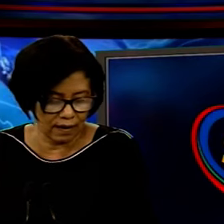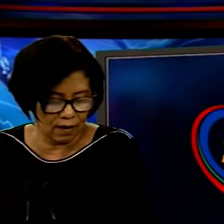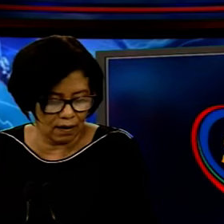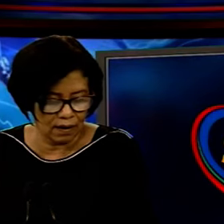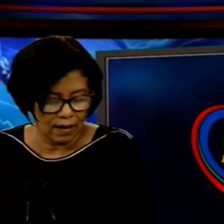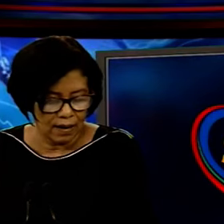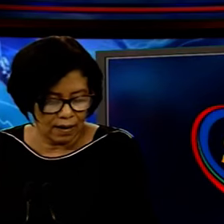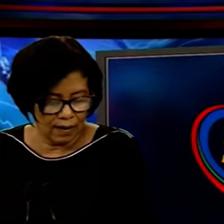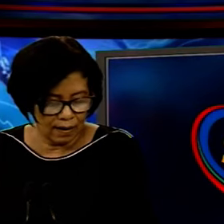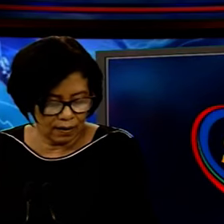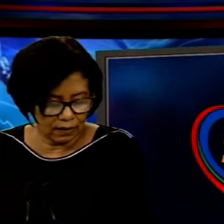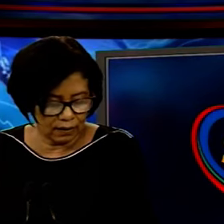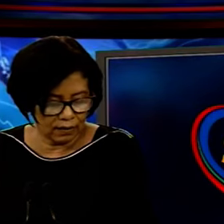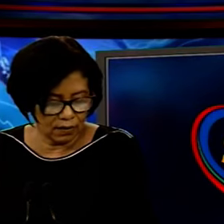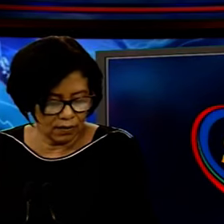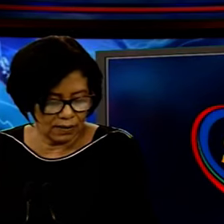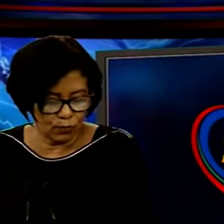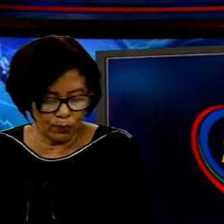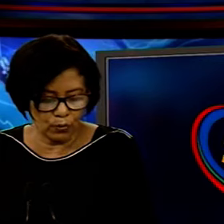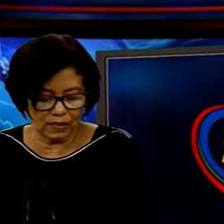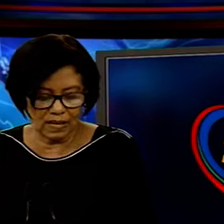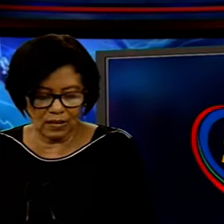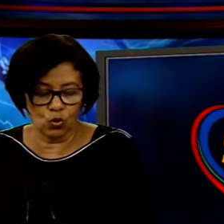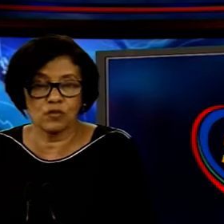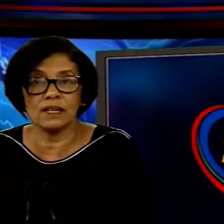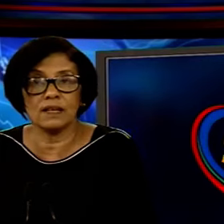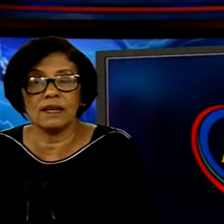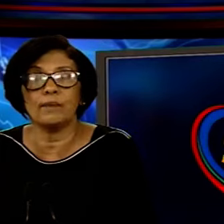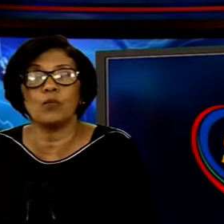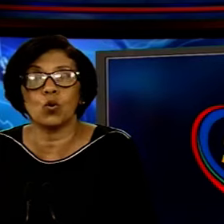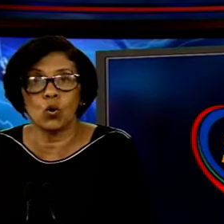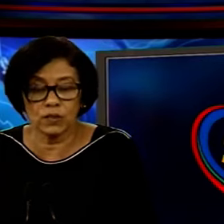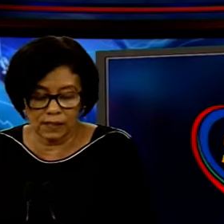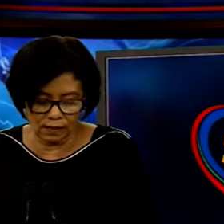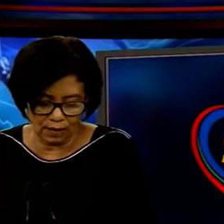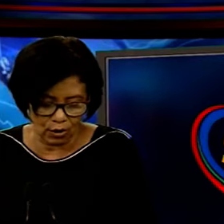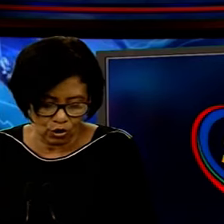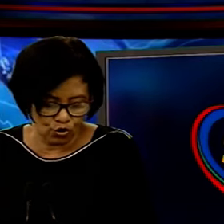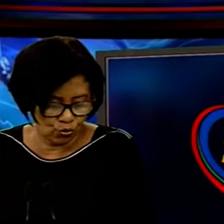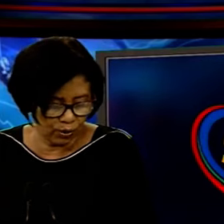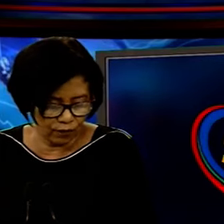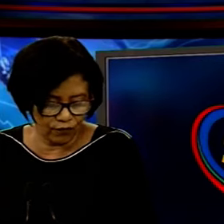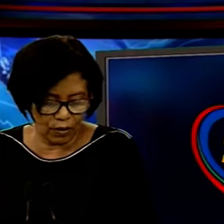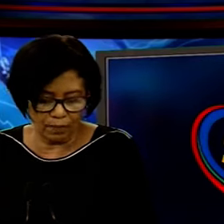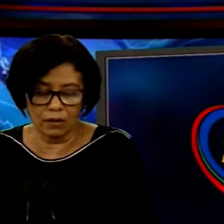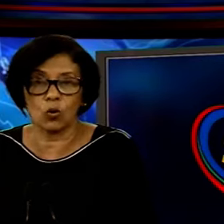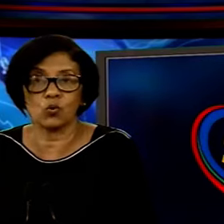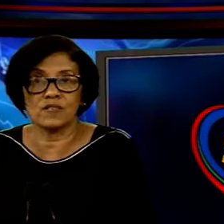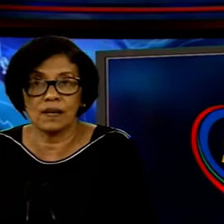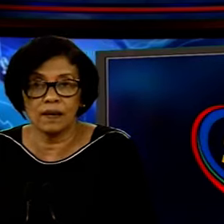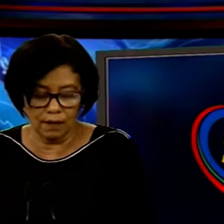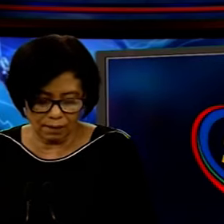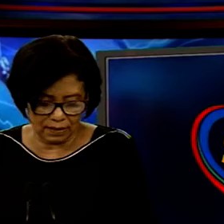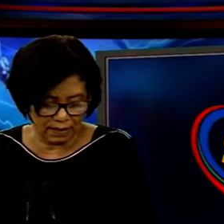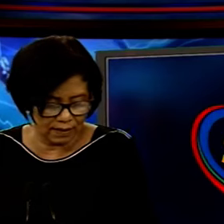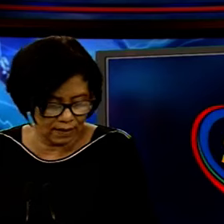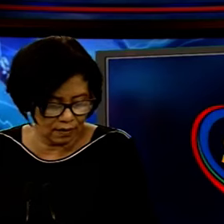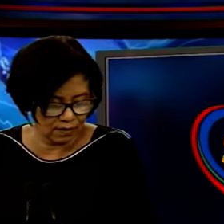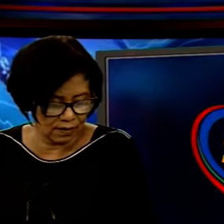IK 705. Et entre-temps, Dimon peut aussi gagner conseiller pour continuer suivre bon conseil,